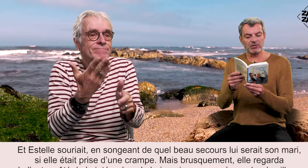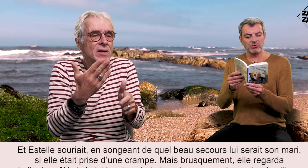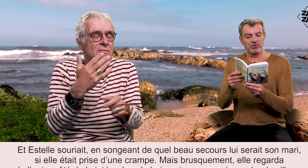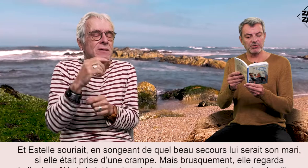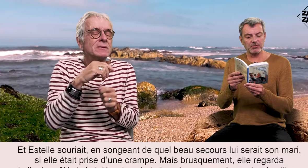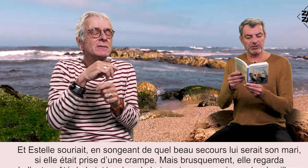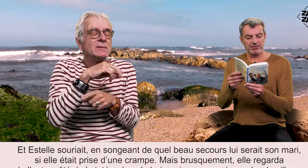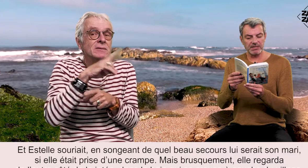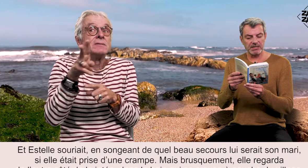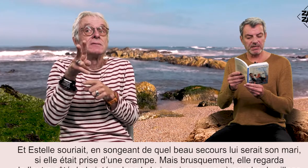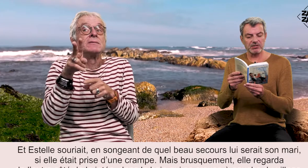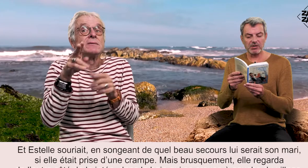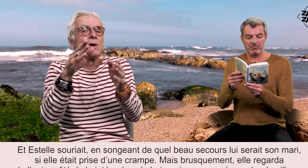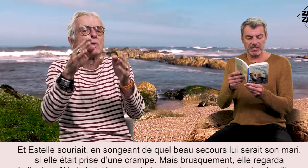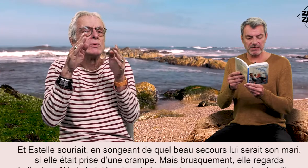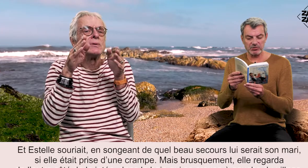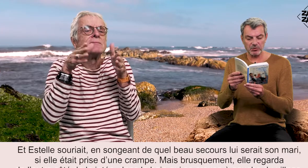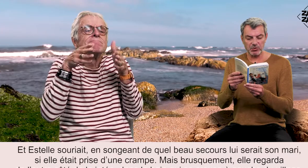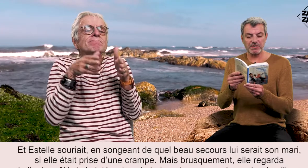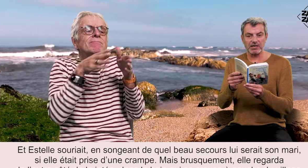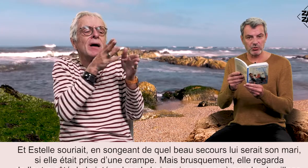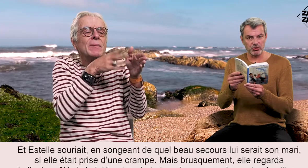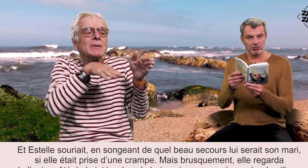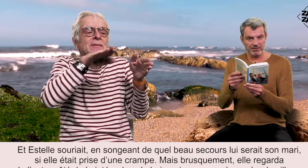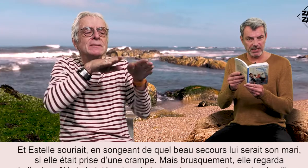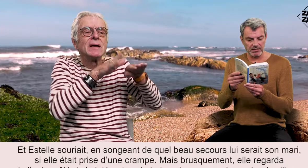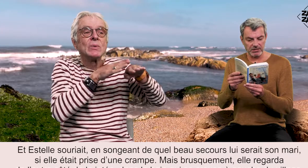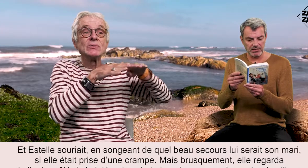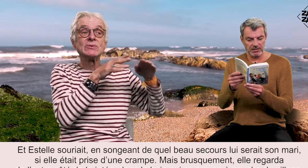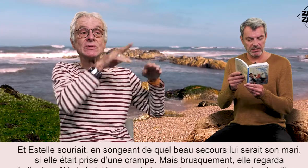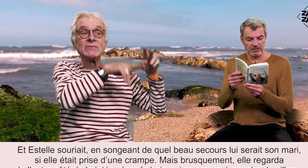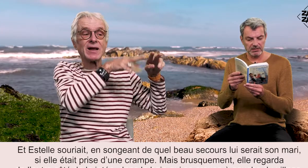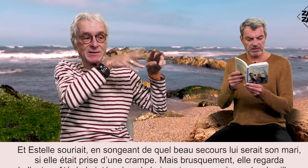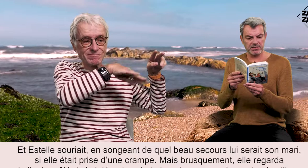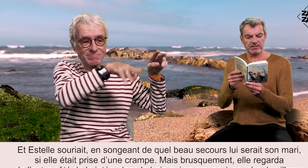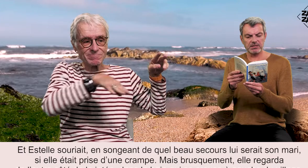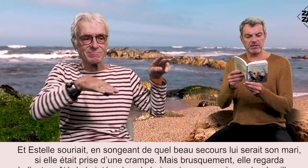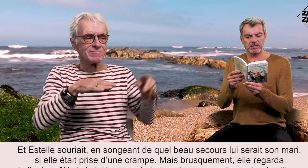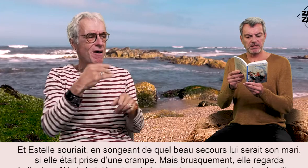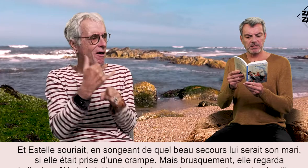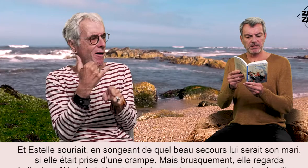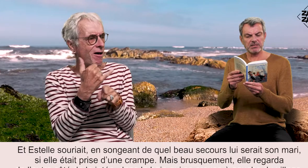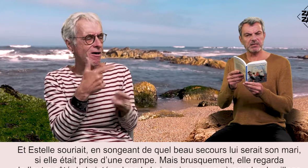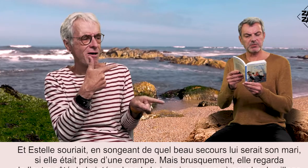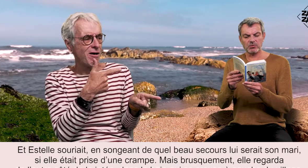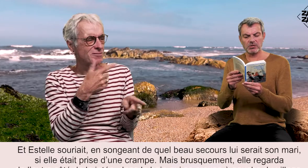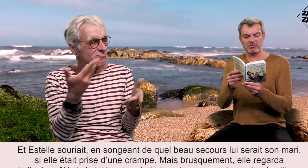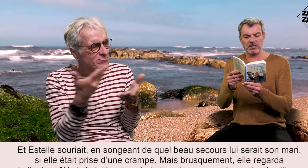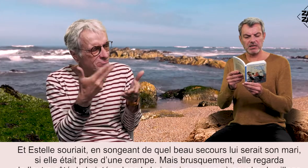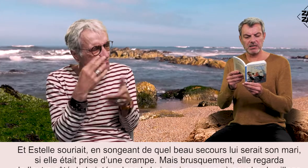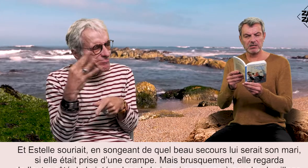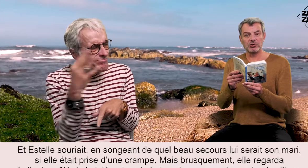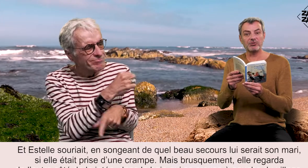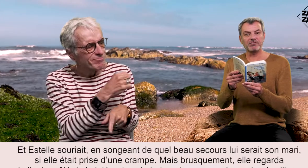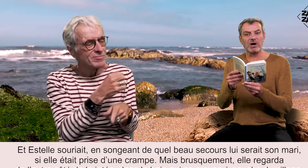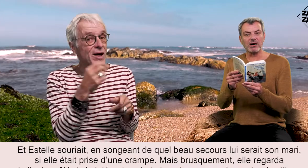elle regarda de l'autre côté de la jetée dans la baie qui se creuse à gauche du village. « Tiens, » dit-elle, Qu'est-ce qu'il y a donc là